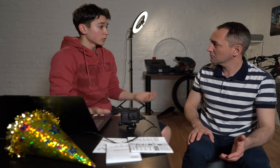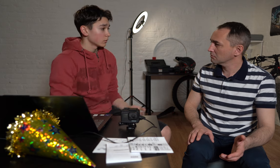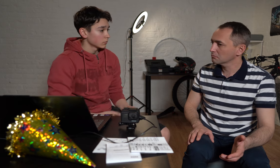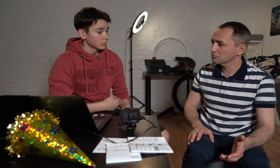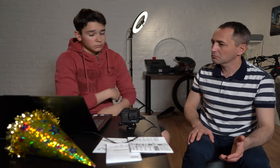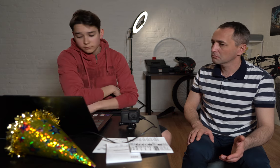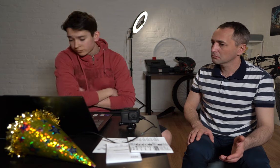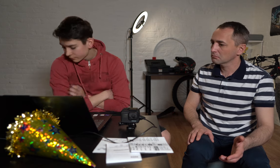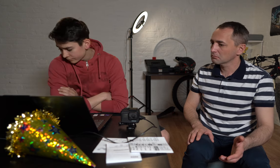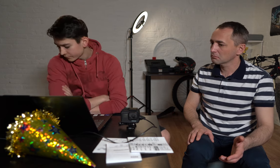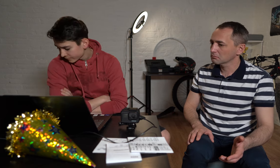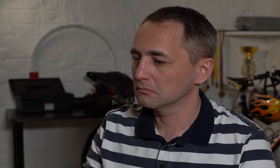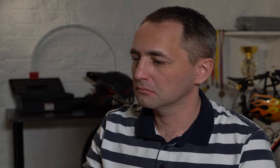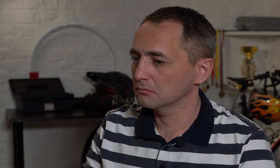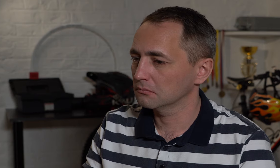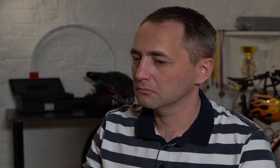видит.